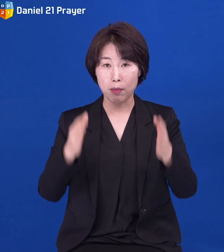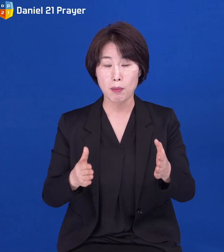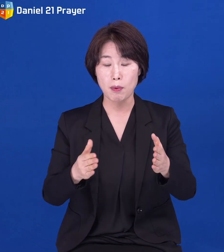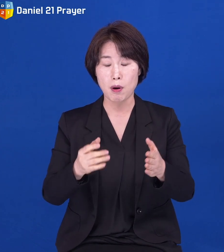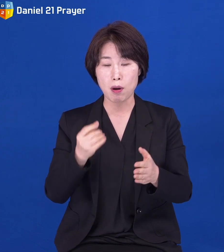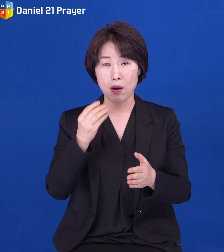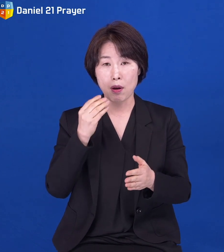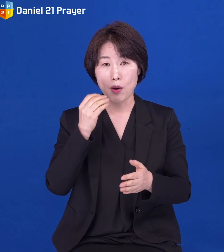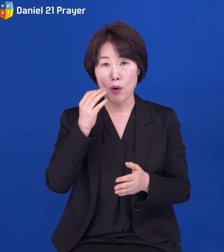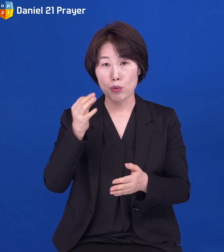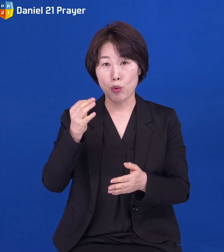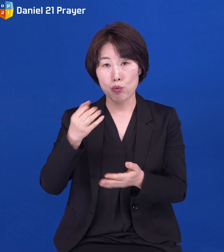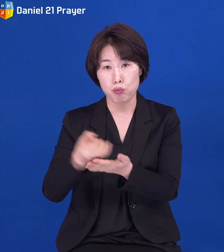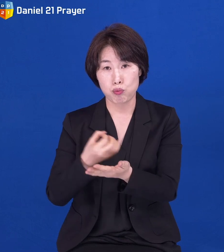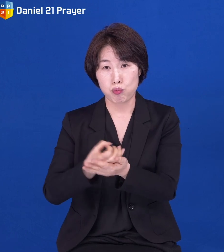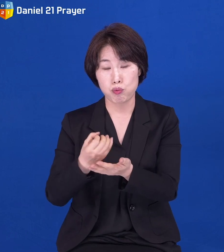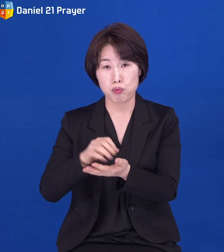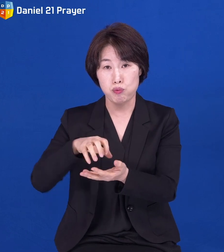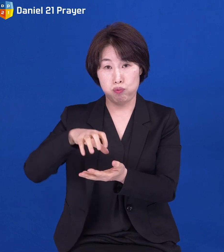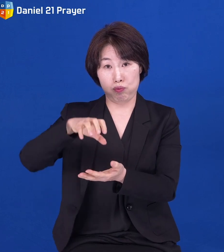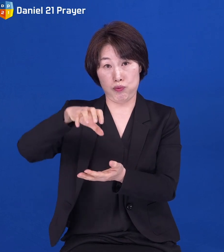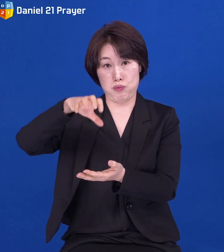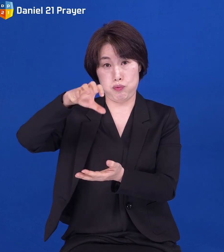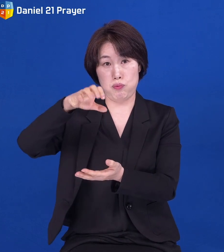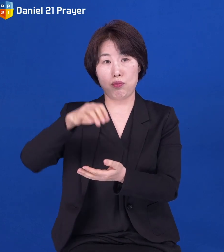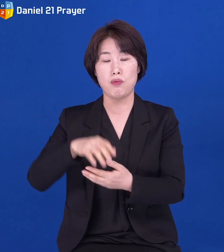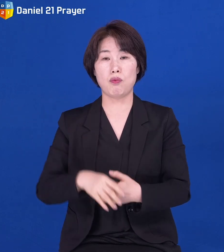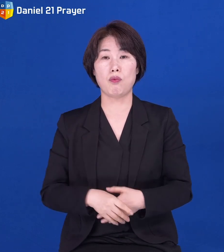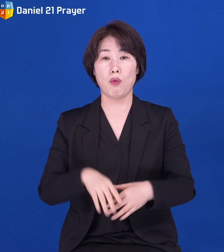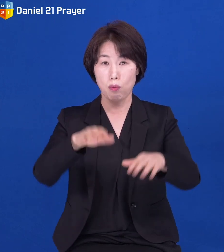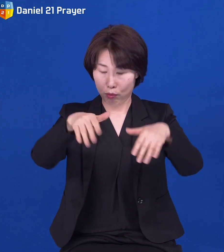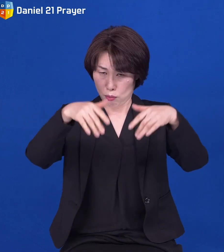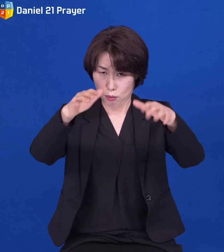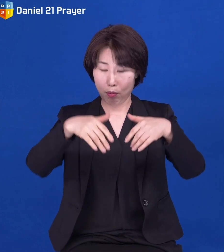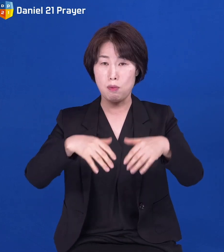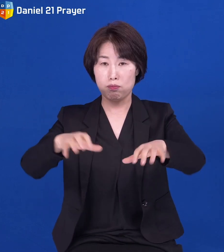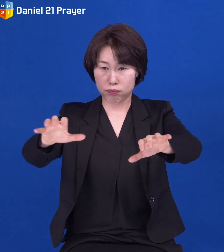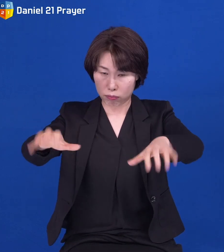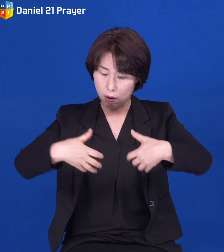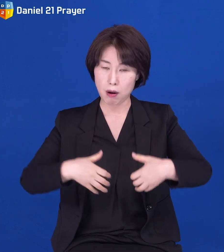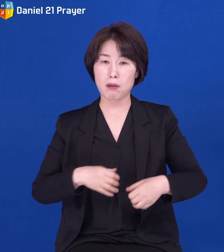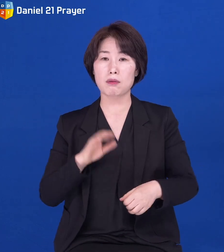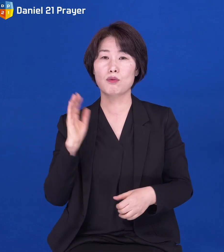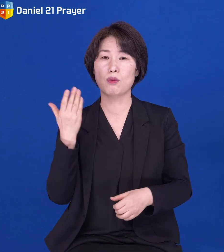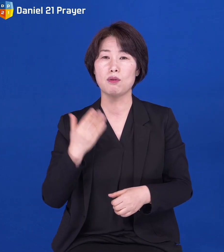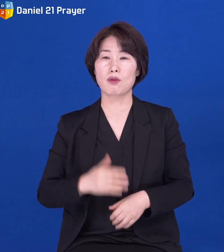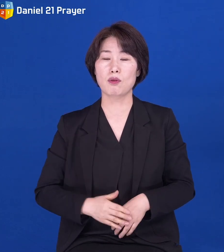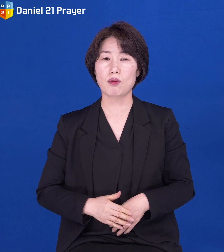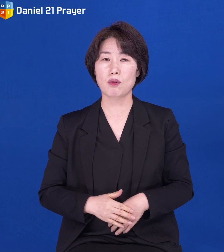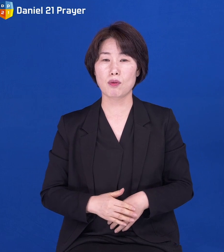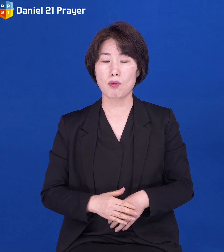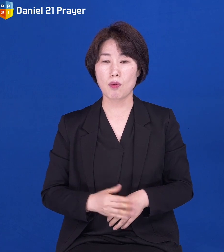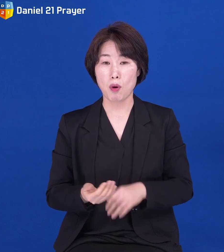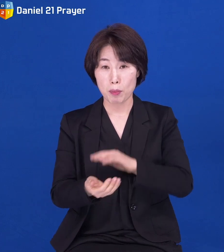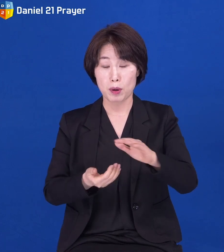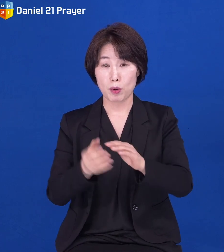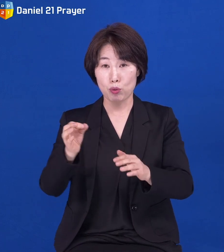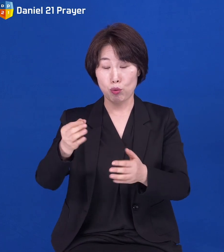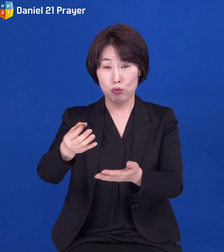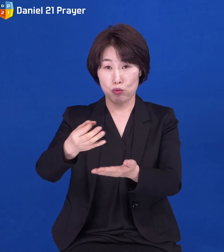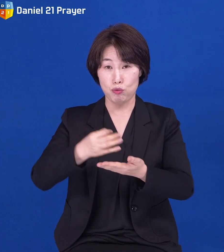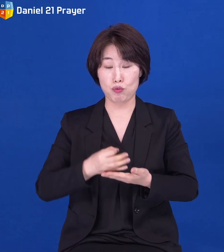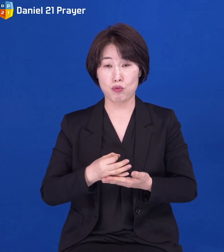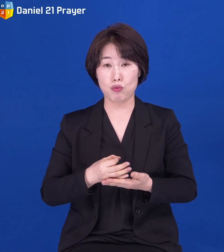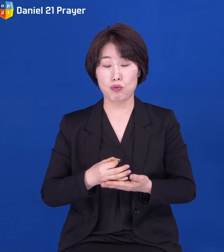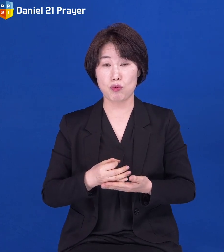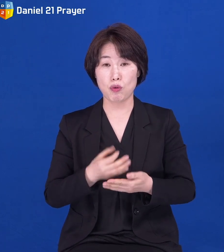된 거예요. 그래서 이제 막 한 달에 500만 원도 벌고 저는 막 성금도 주시고, 저한테 다른 사람들은